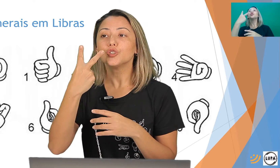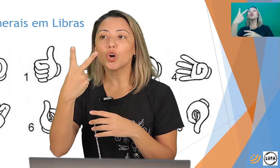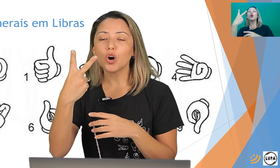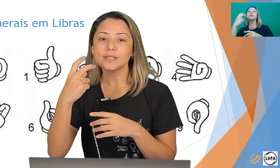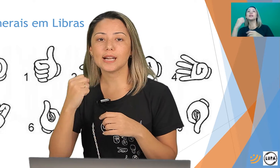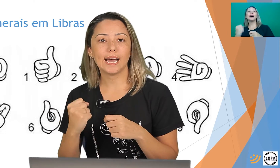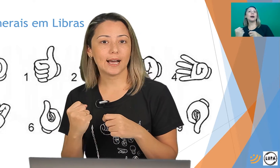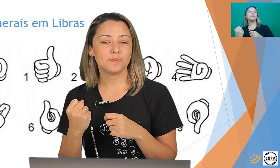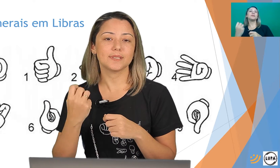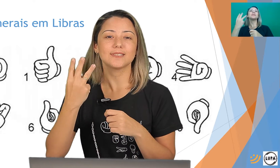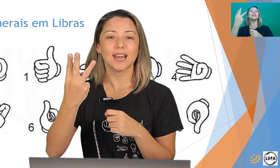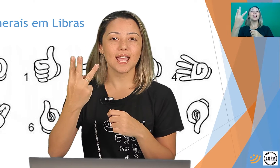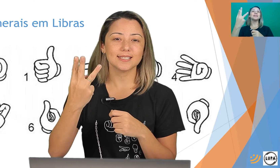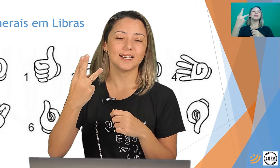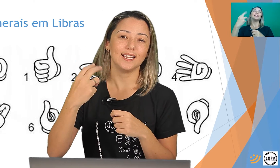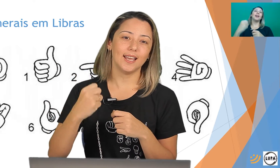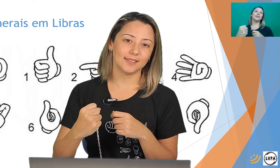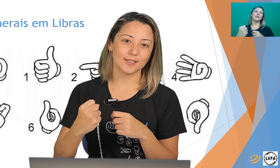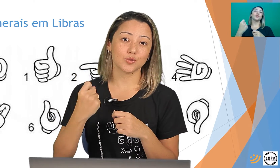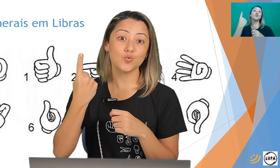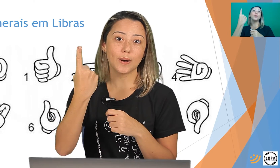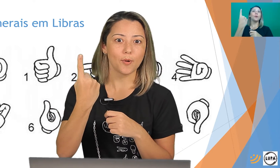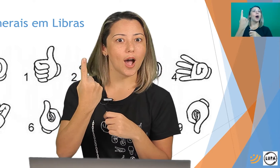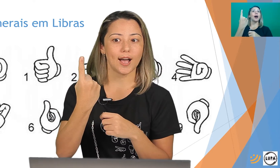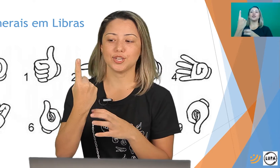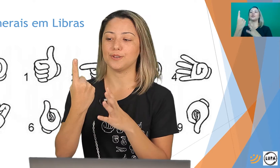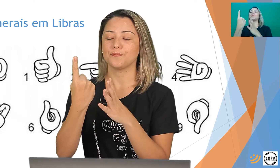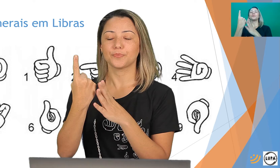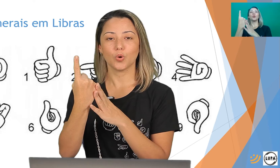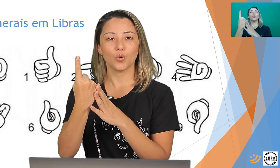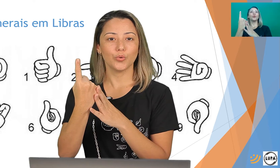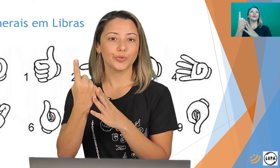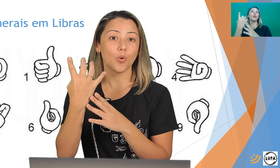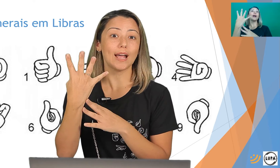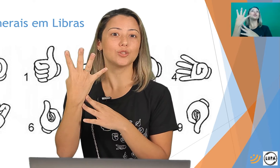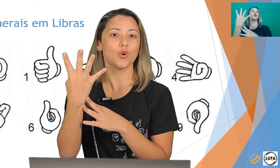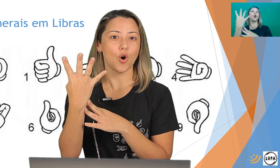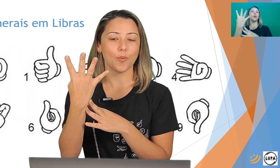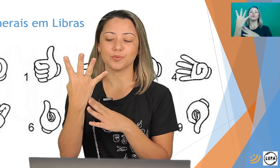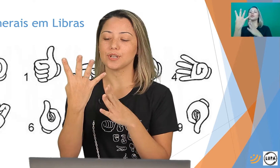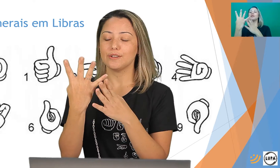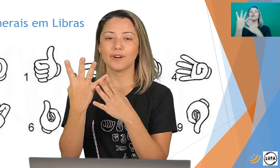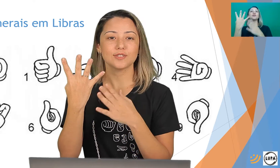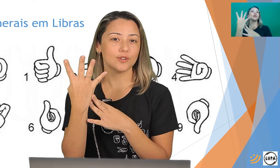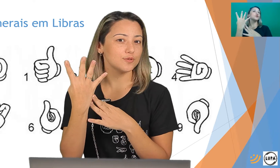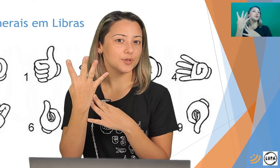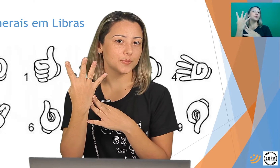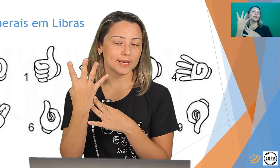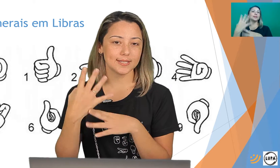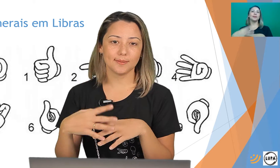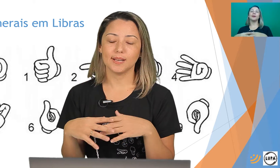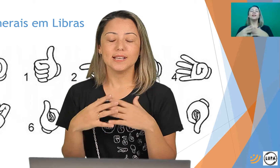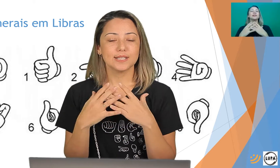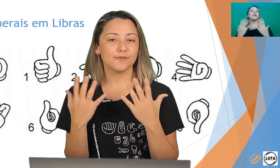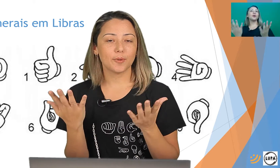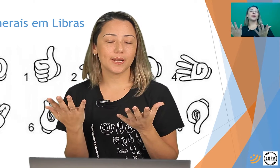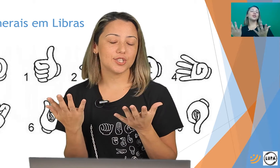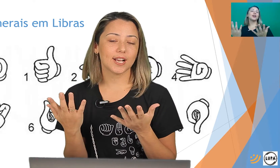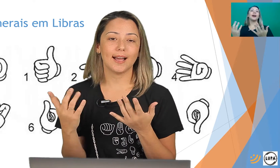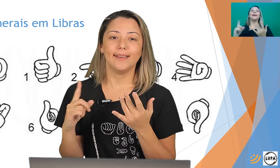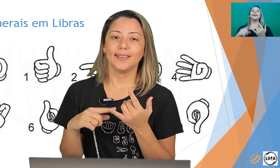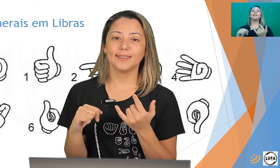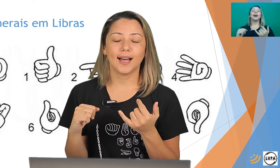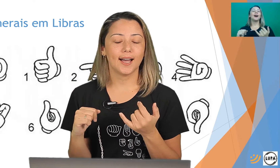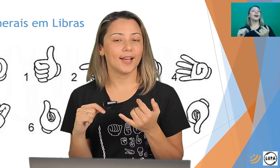Então, 2 lápis, 3 canetas, 1 borracha, 4 copos, vai usar os números para cima. Se for